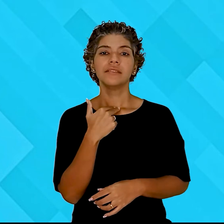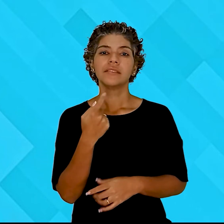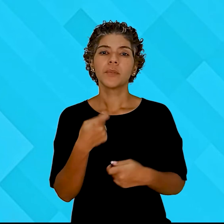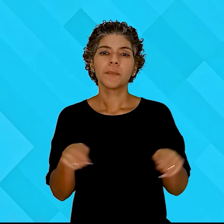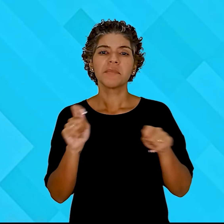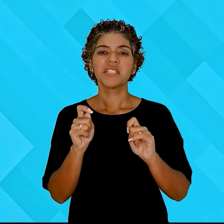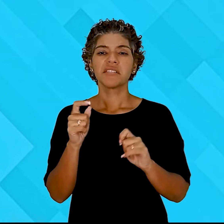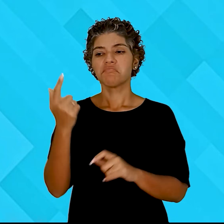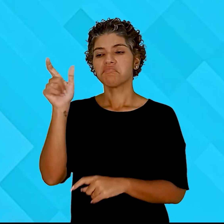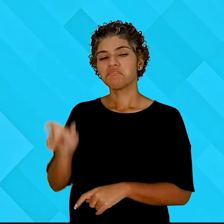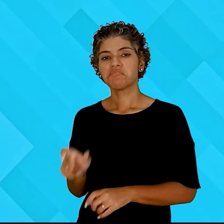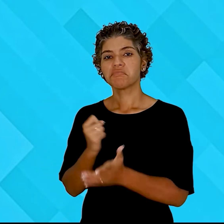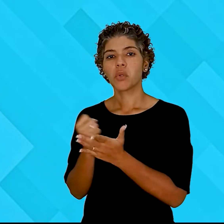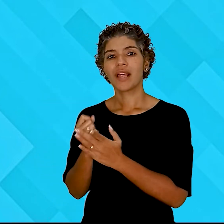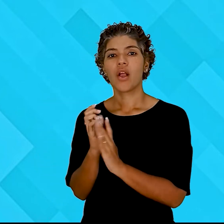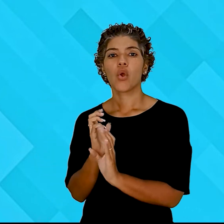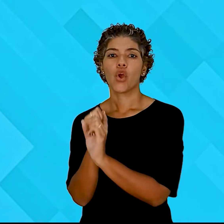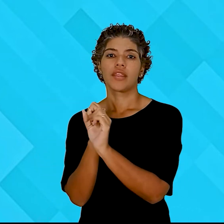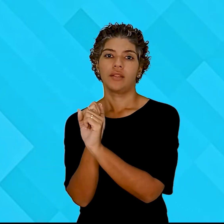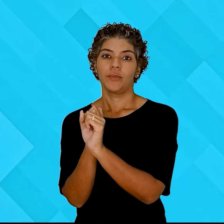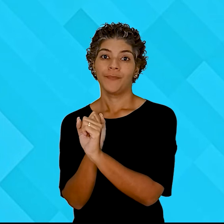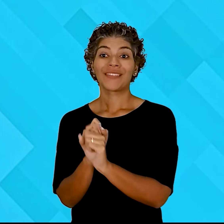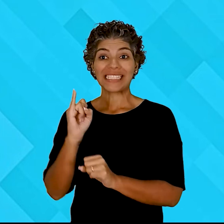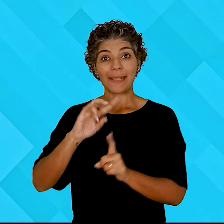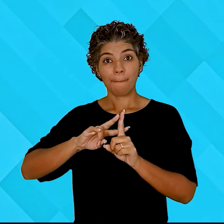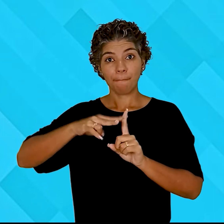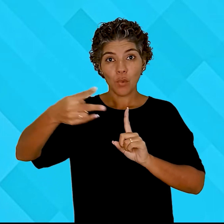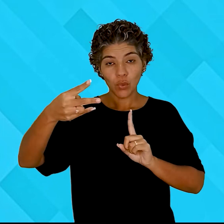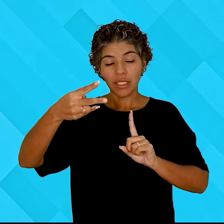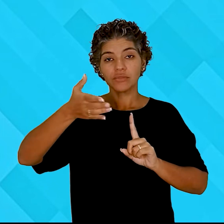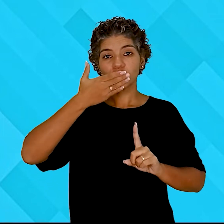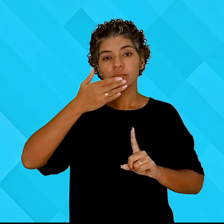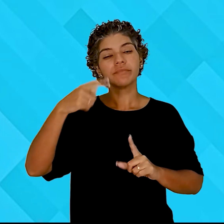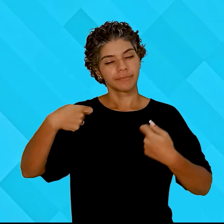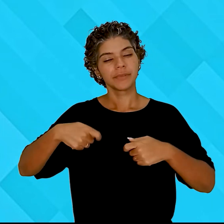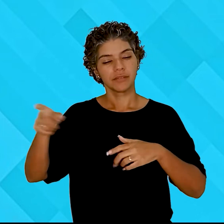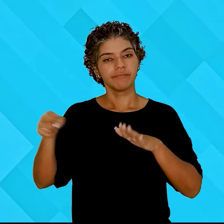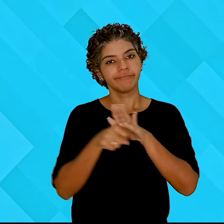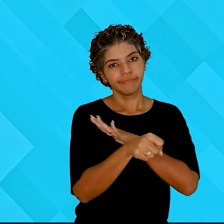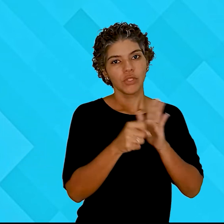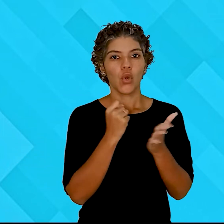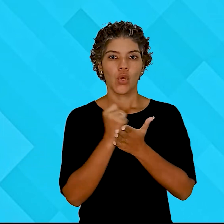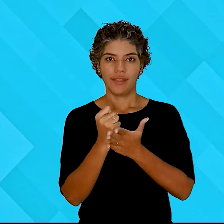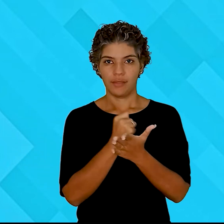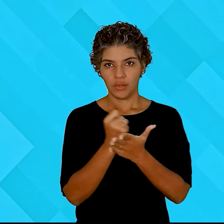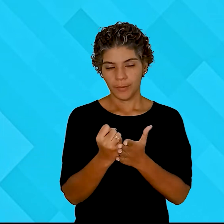um contador. Quando você muda o enquadramento, você precisará desse contador. Então, você já vai anexando outros